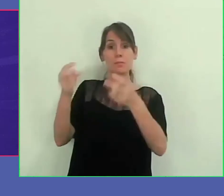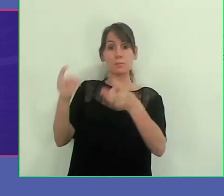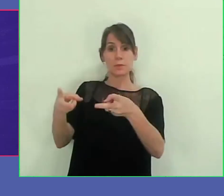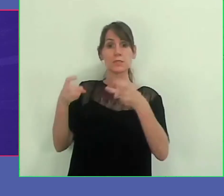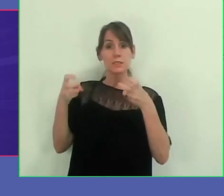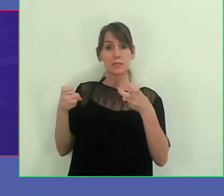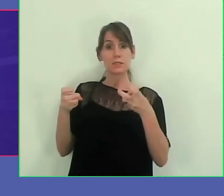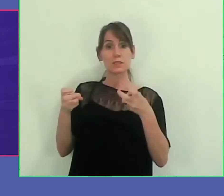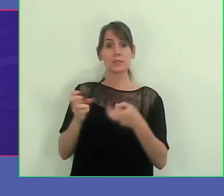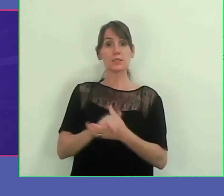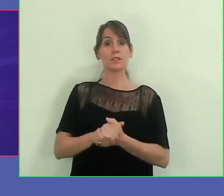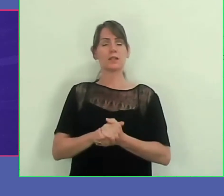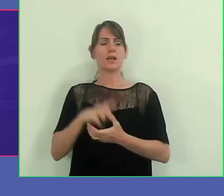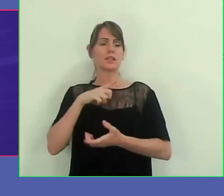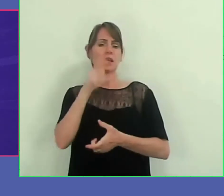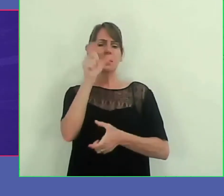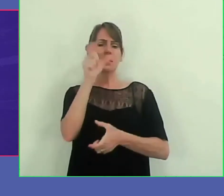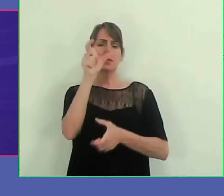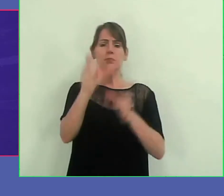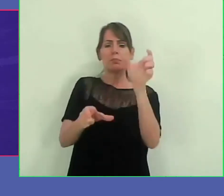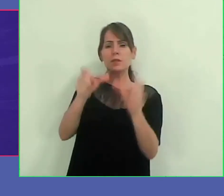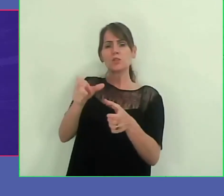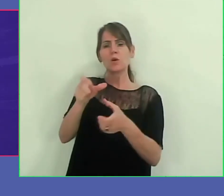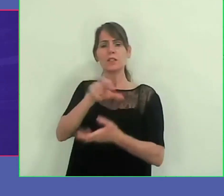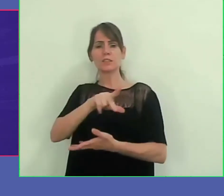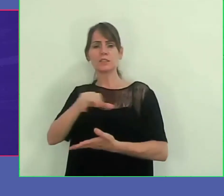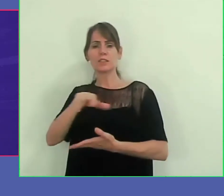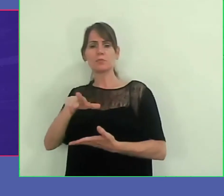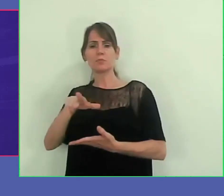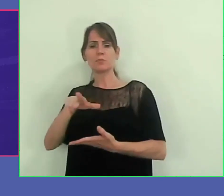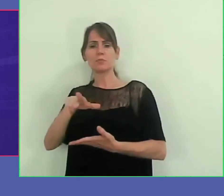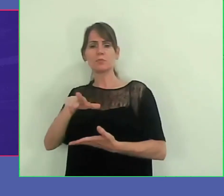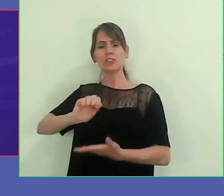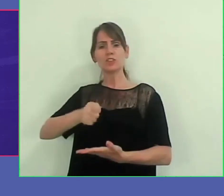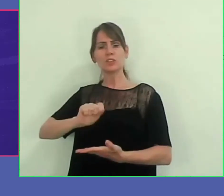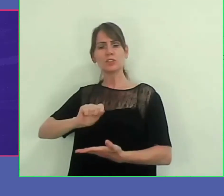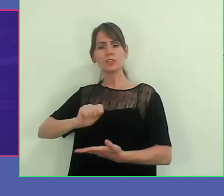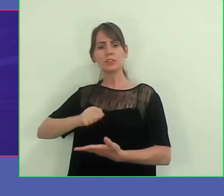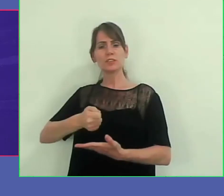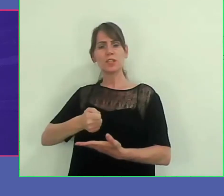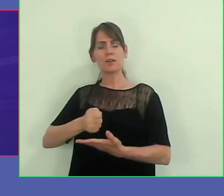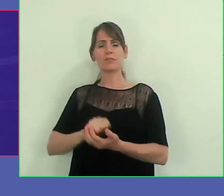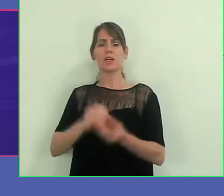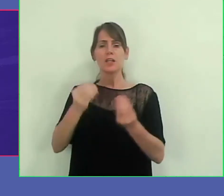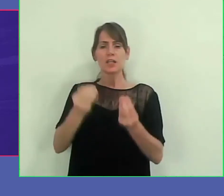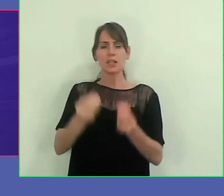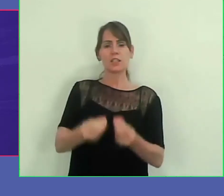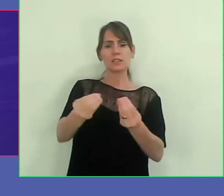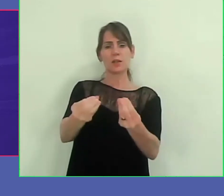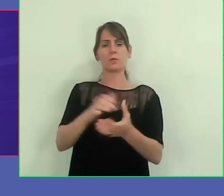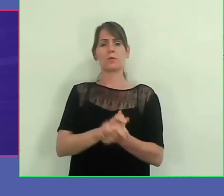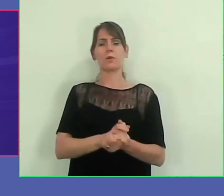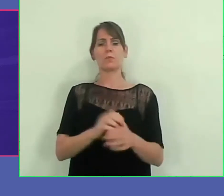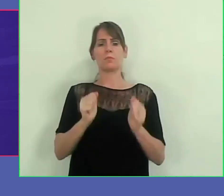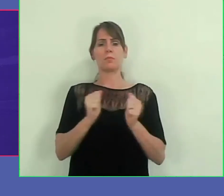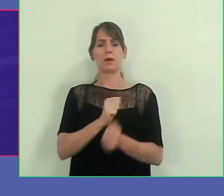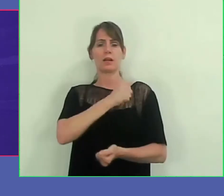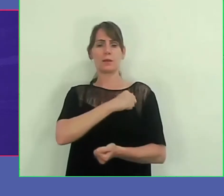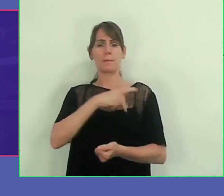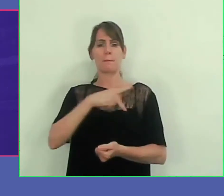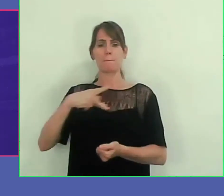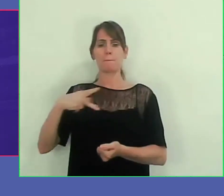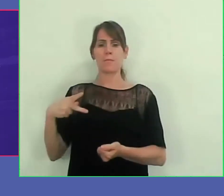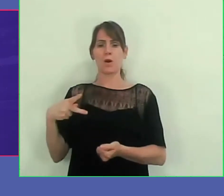esse conceito de que essa chave foi dada para o apóstolo Pedro, e é Pedro que